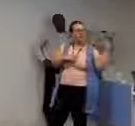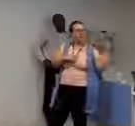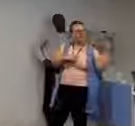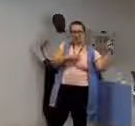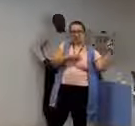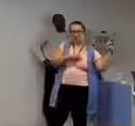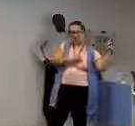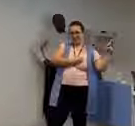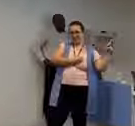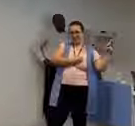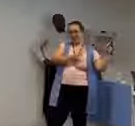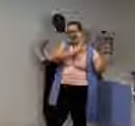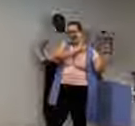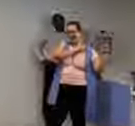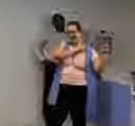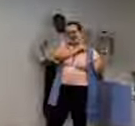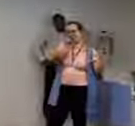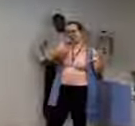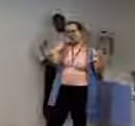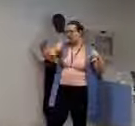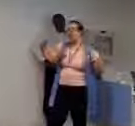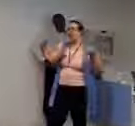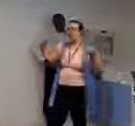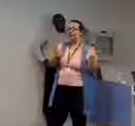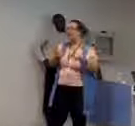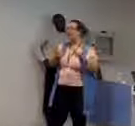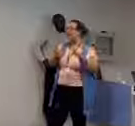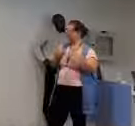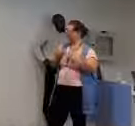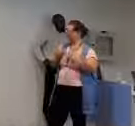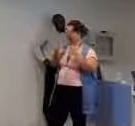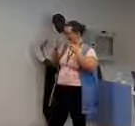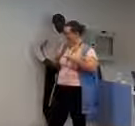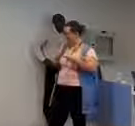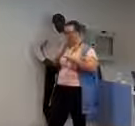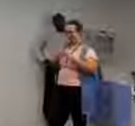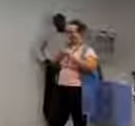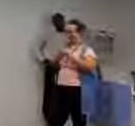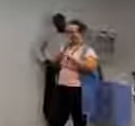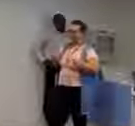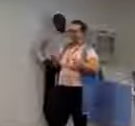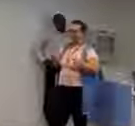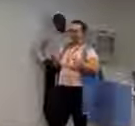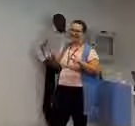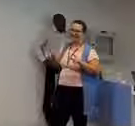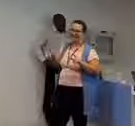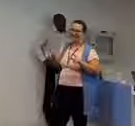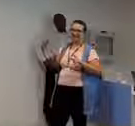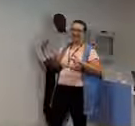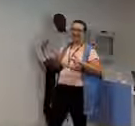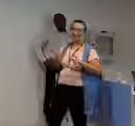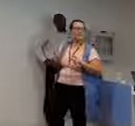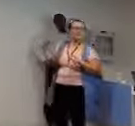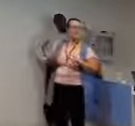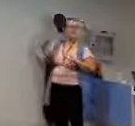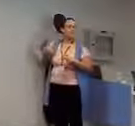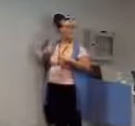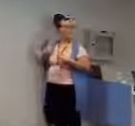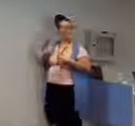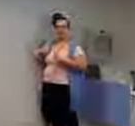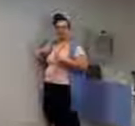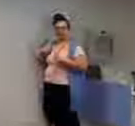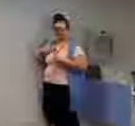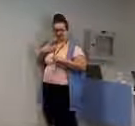vão pegar, em termos de realidade de mercado, é completamente diferente. Ok? Eu não fiz a correta apresentação,